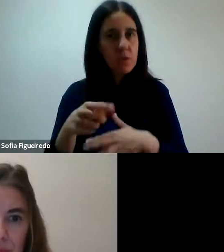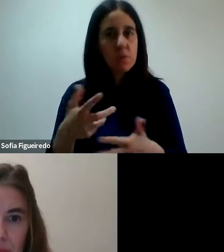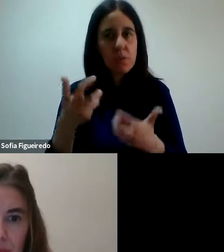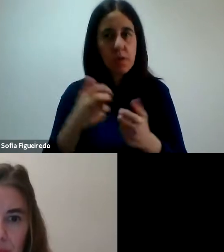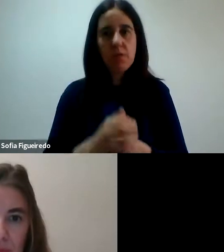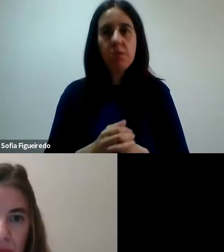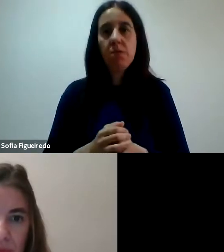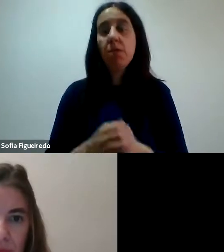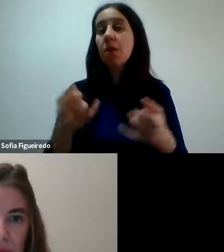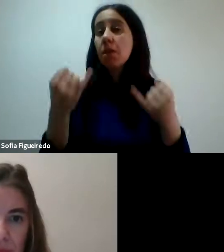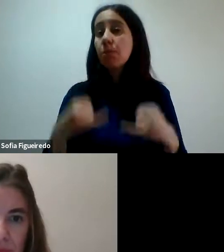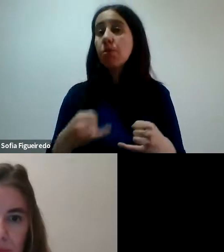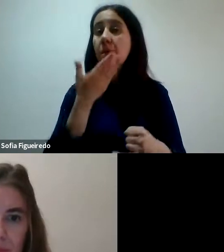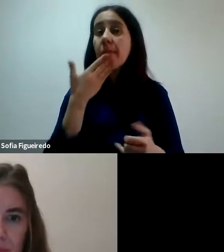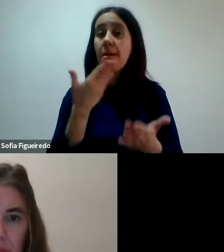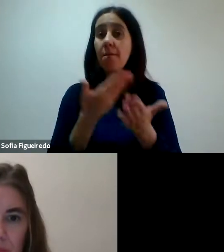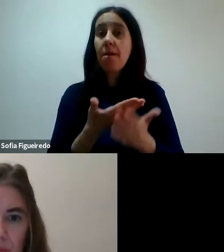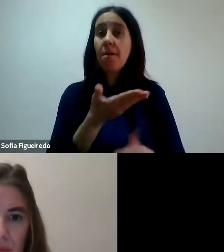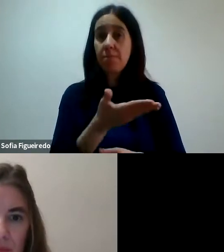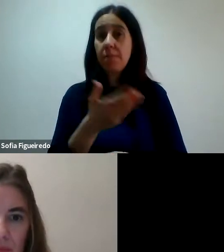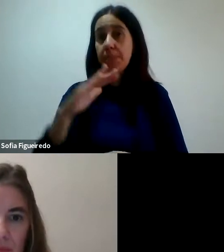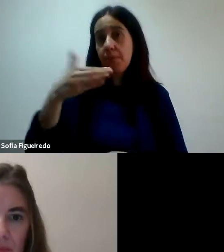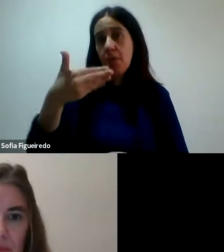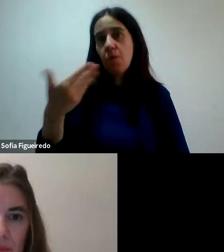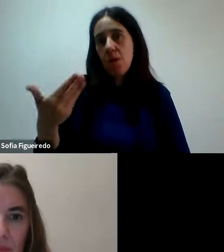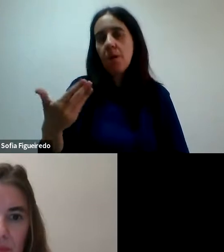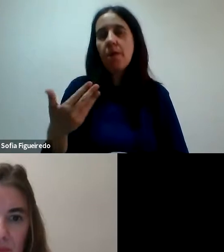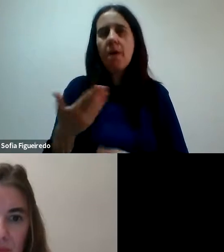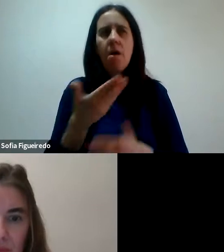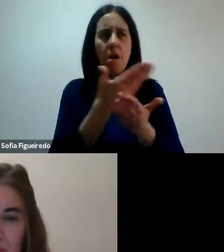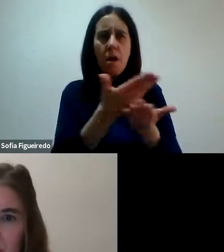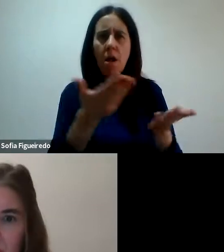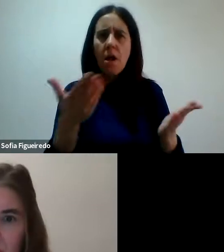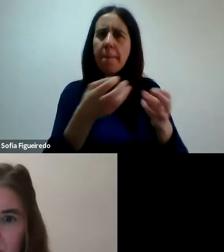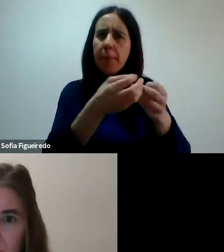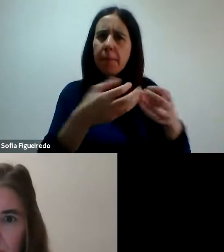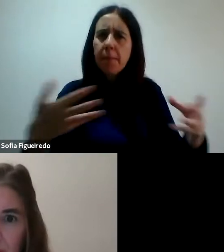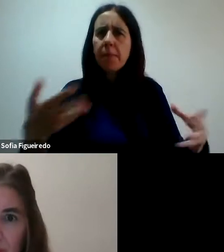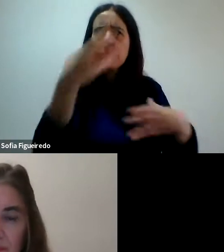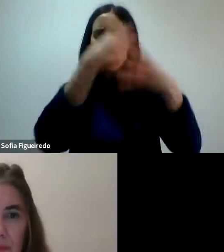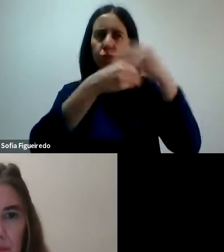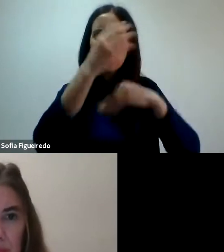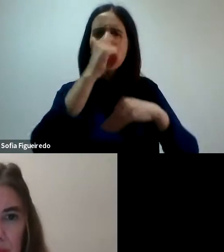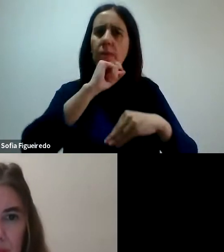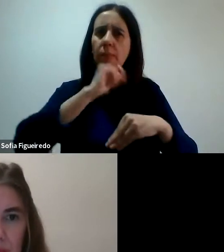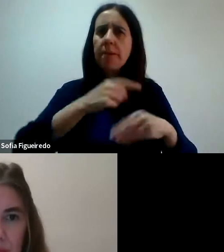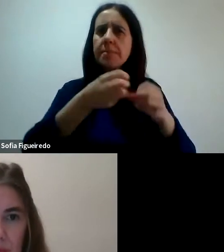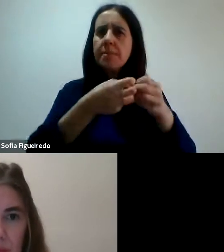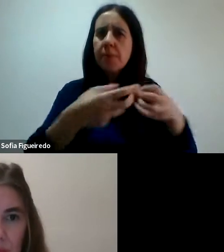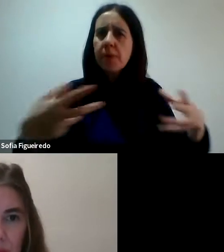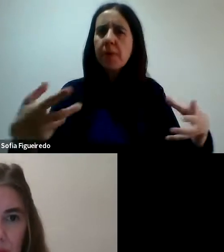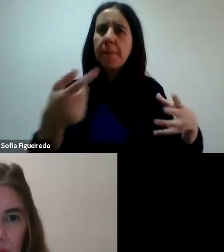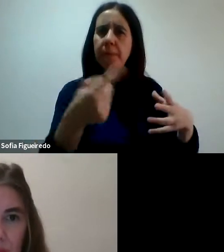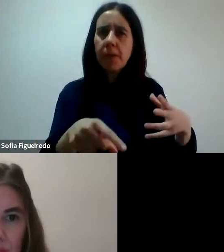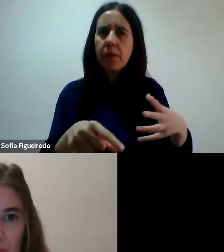Depois, também recorrer a ferramentas. Eu acho que o primeiro passo é cada vez há mais ferramentas, cada vez há mais formas de aprendizagem, cada vez há mais